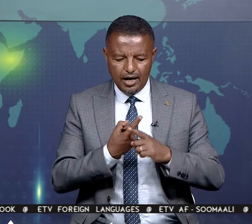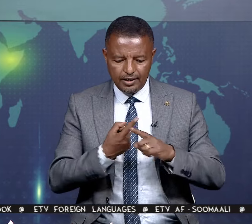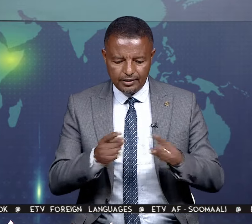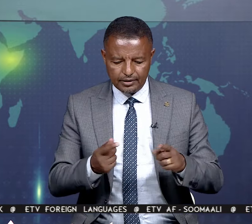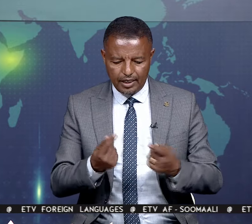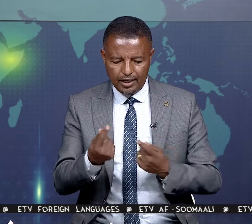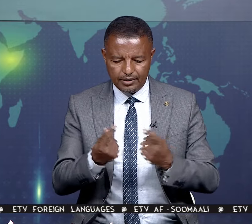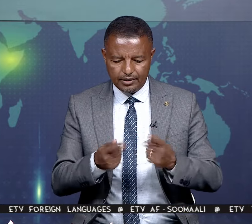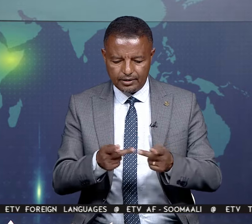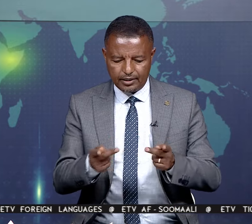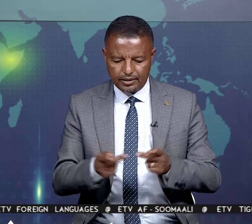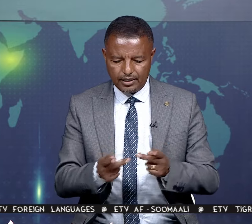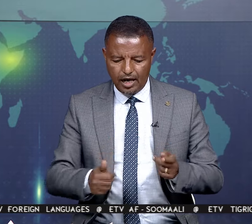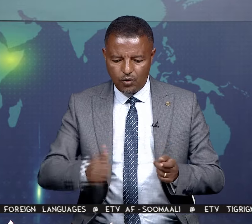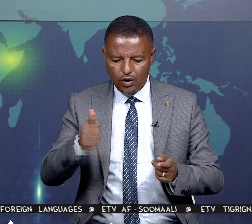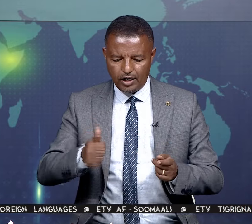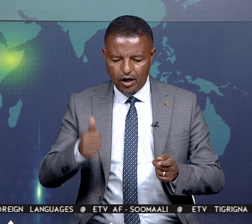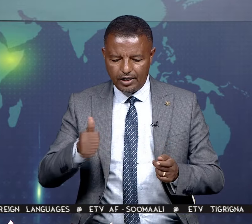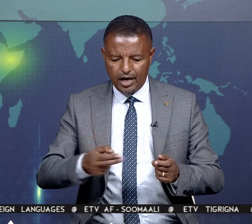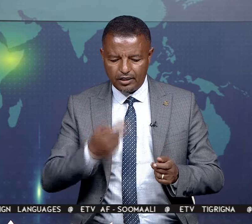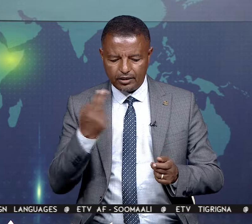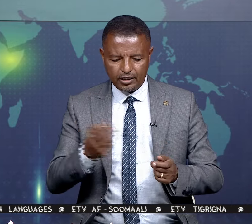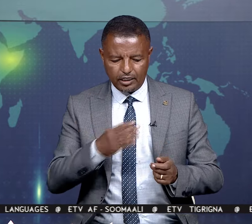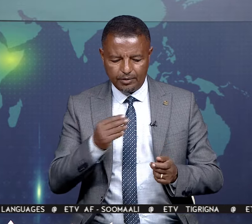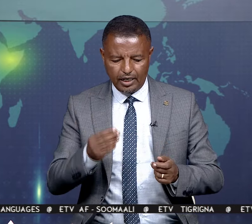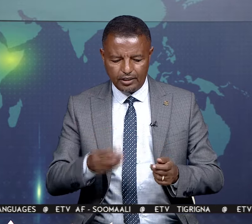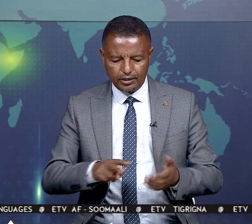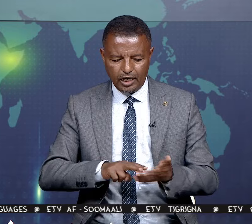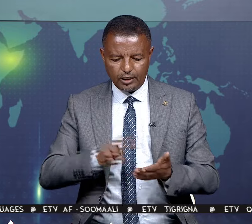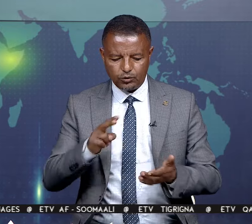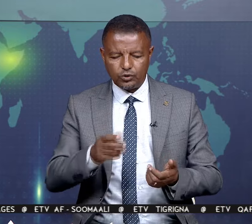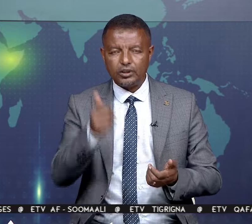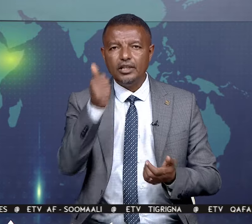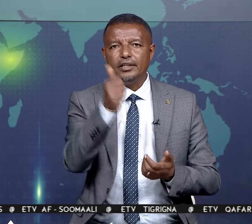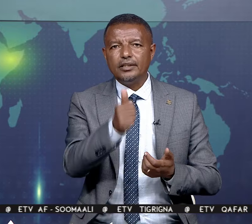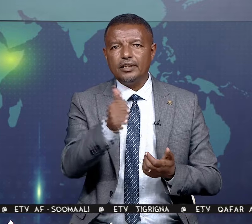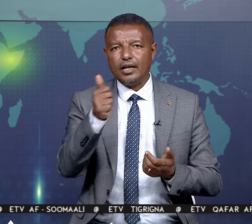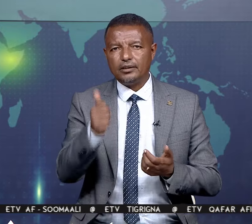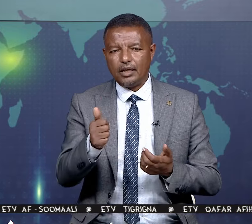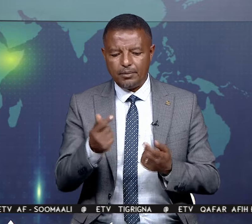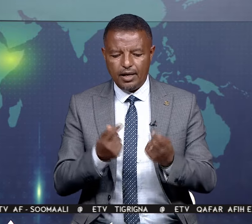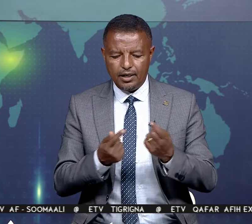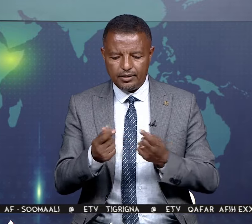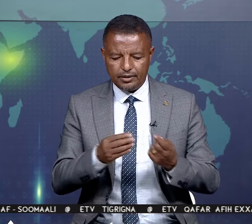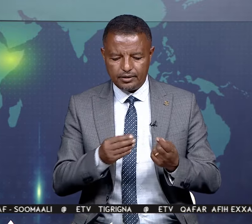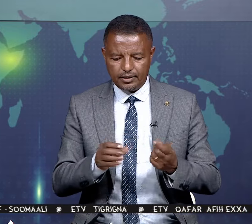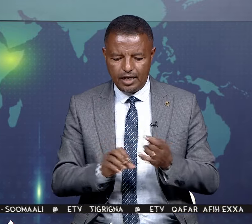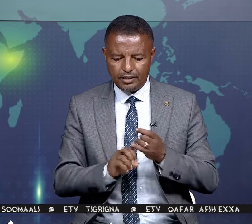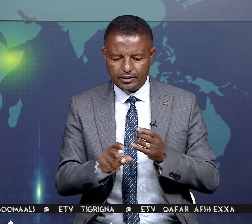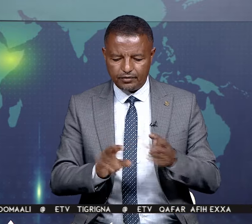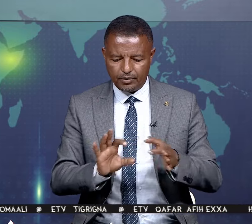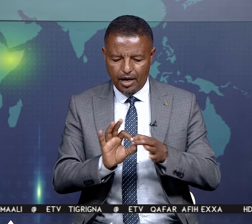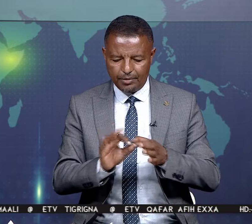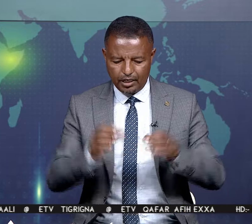ነጻ ንግድ ቀጠና ዋና ዋና ጠቀሜታን ያነሱት የአዲስ አበባ ንግድና ዘርፍ ማህበራት